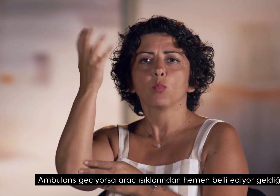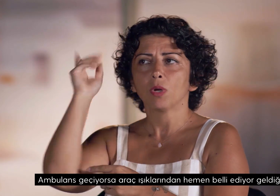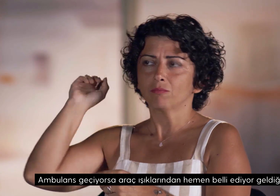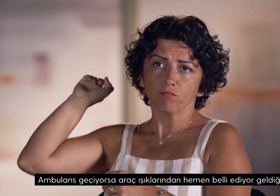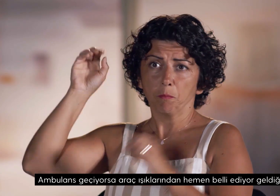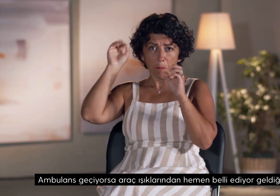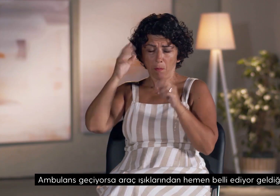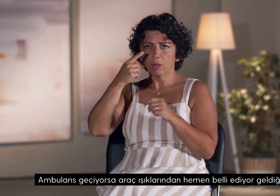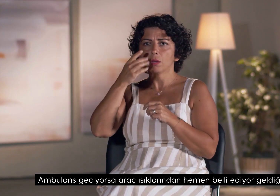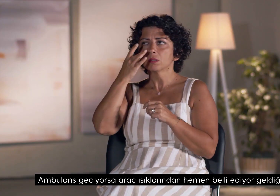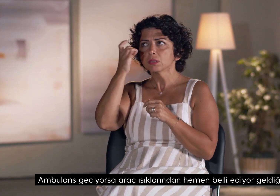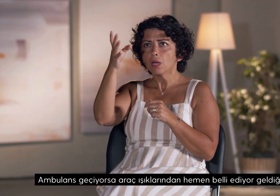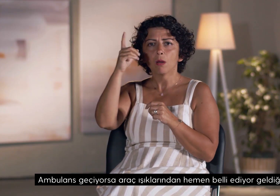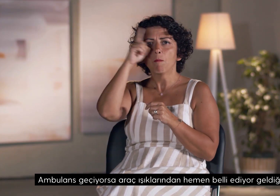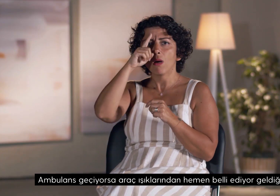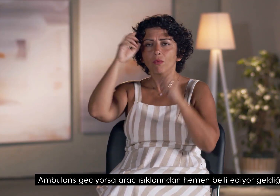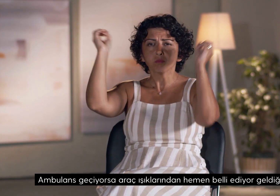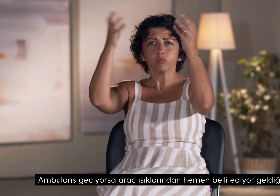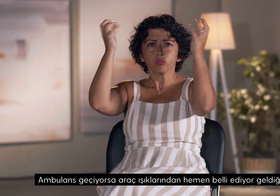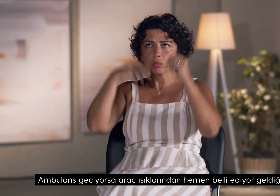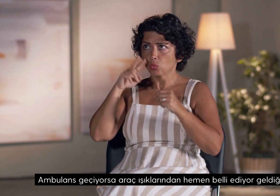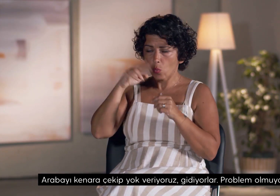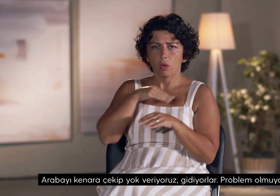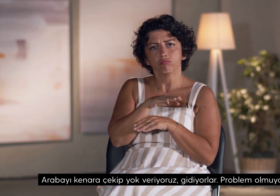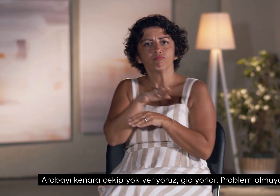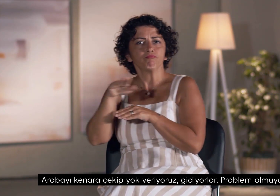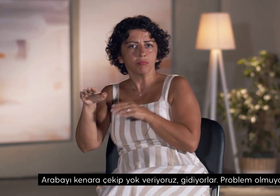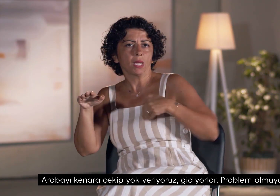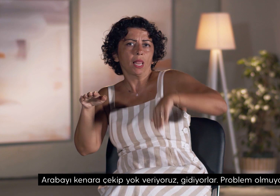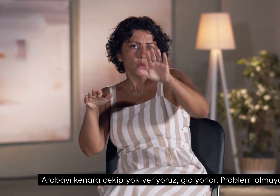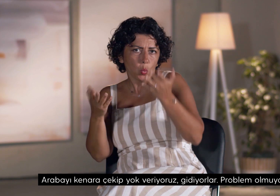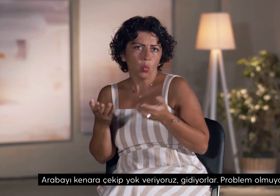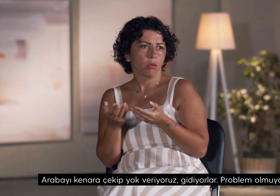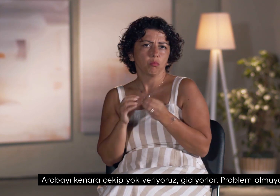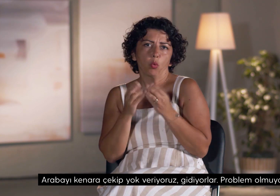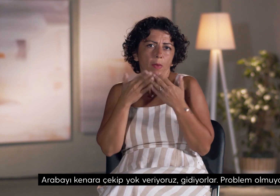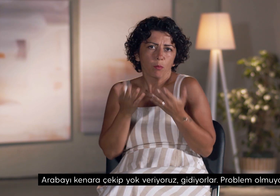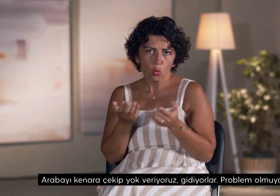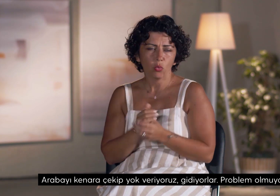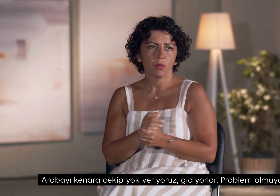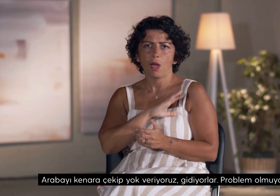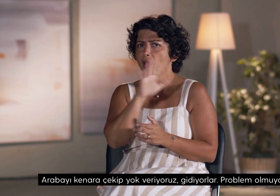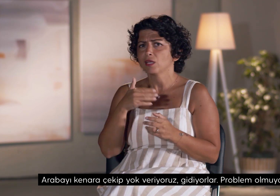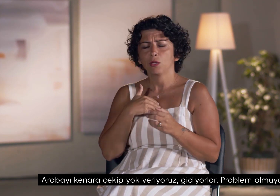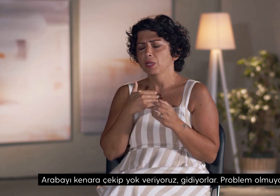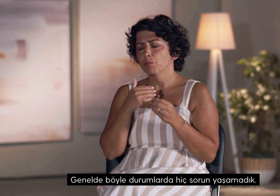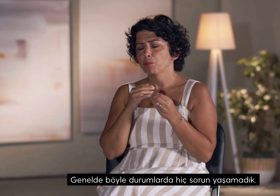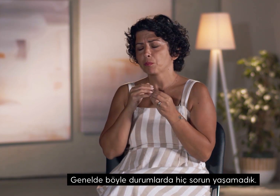araç ışıklarından hemen belli ediyor geldiğini. Arabayı kenara çekip yol veriyoruz, gidiyorlar, problem olmuyor. Genelde